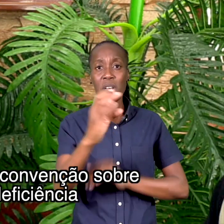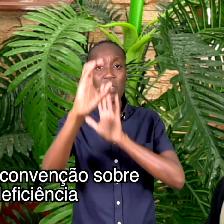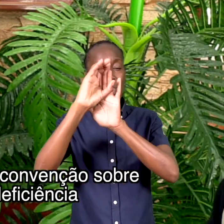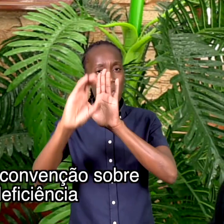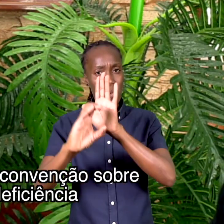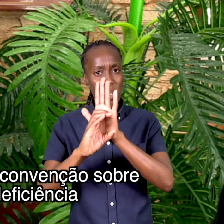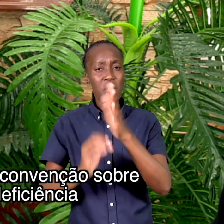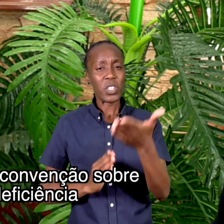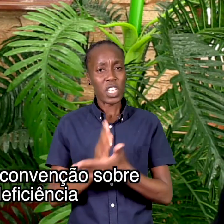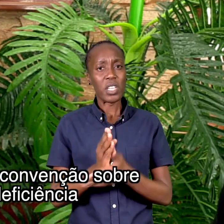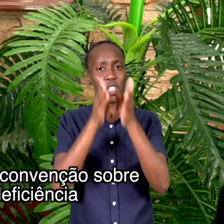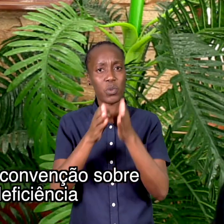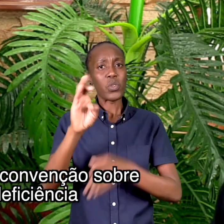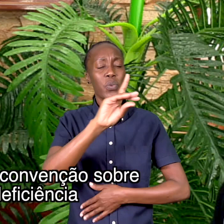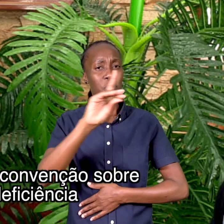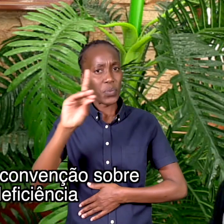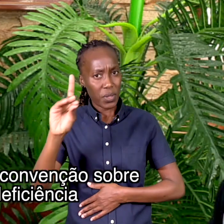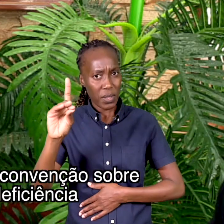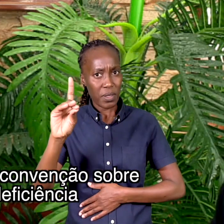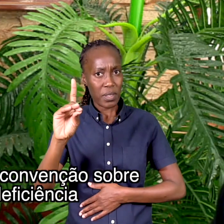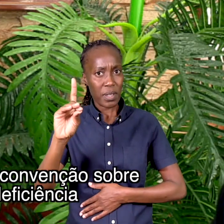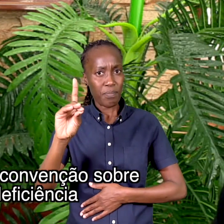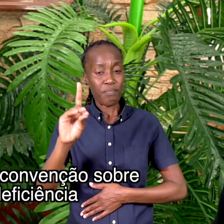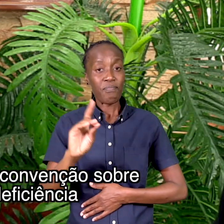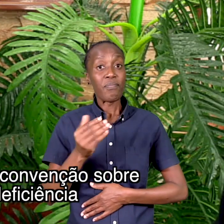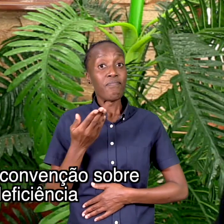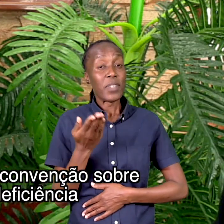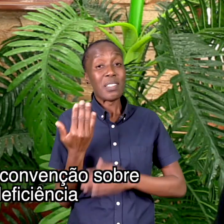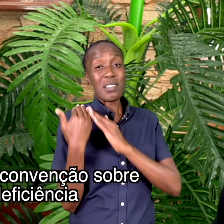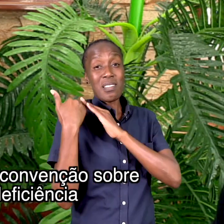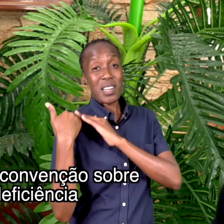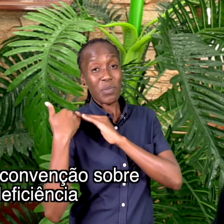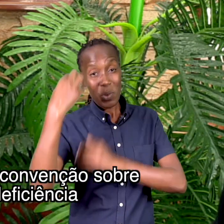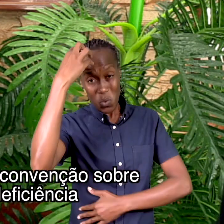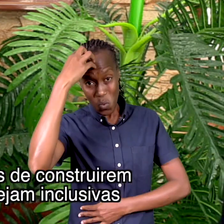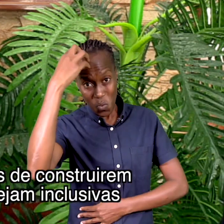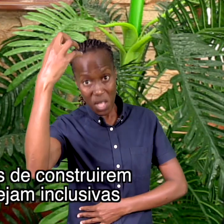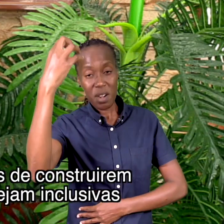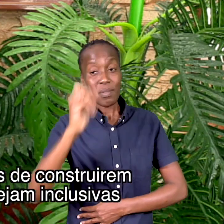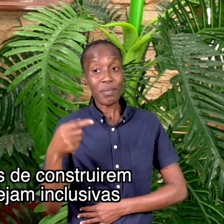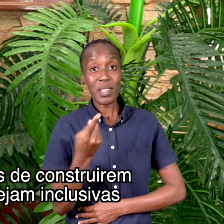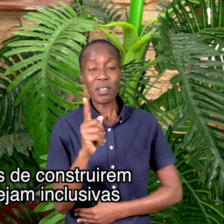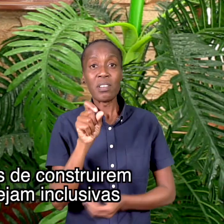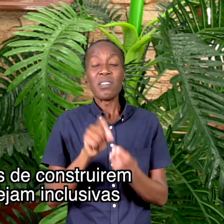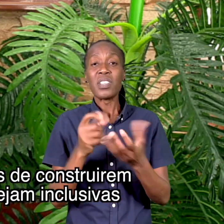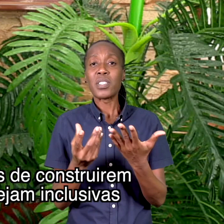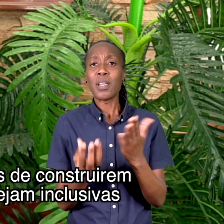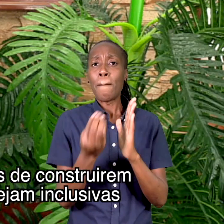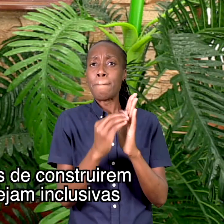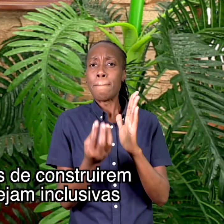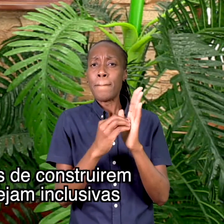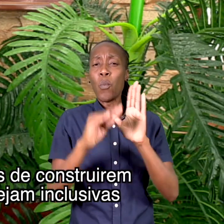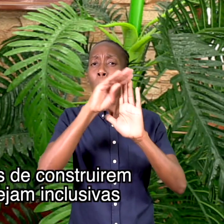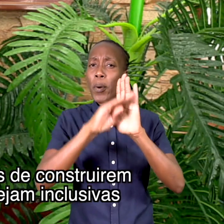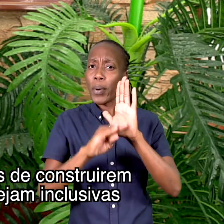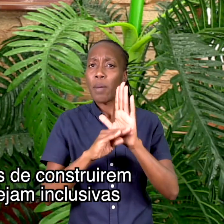o artigo 24 da Convenção sobre os Direitos das Pessoas com Deficiência. A responsabilidade dos governos de